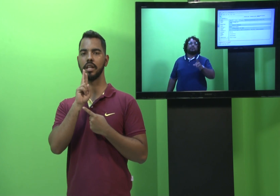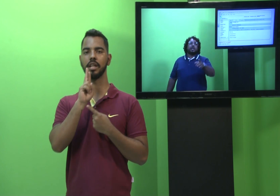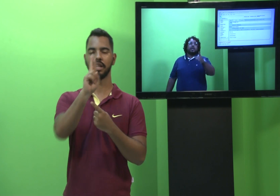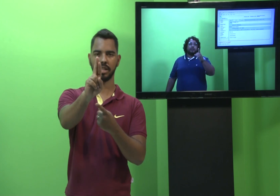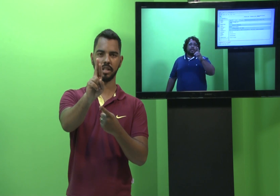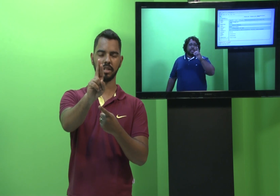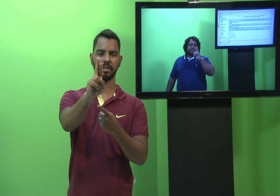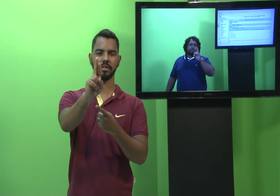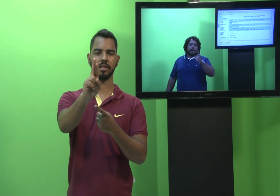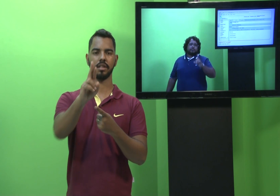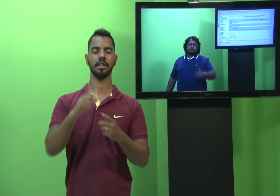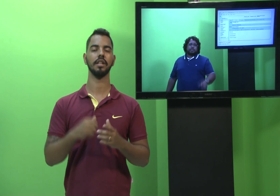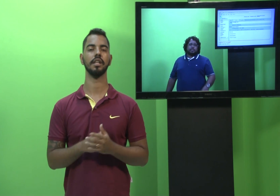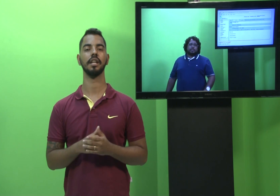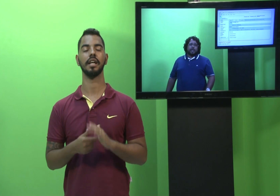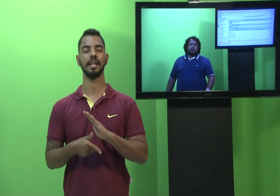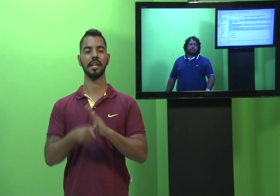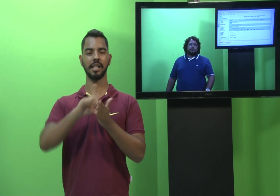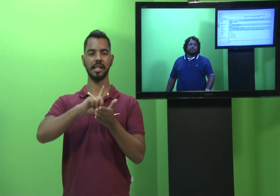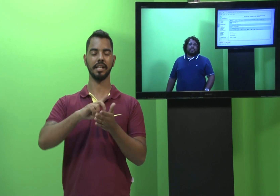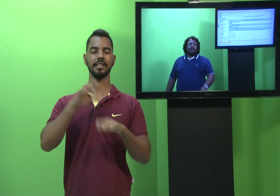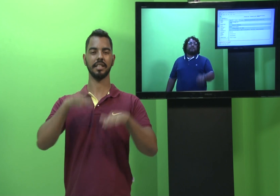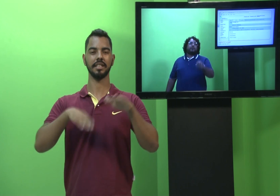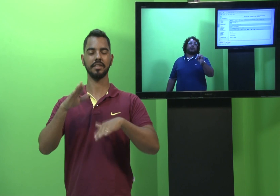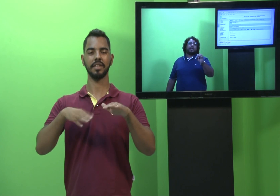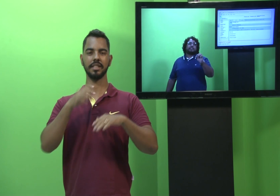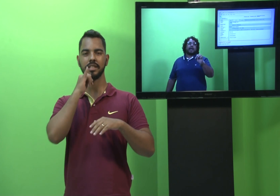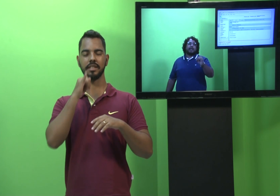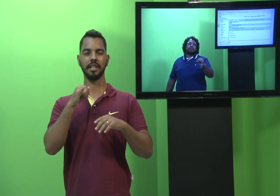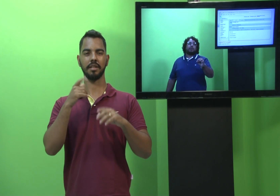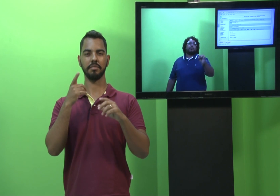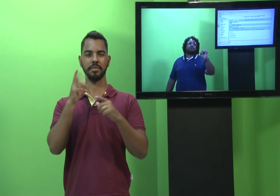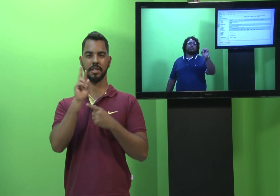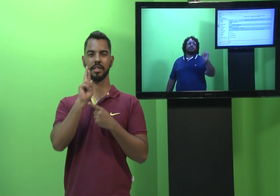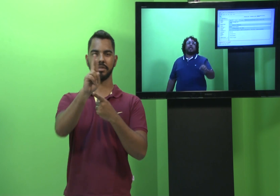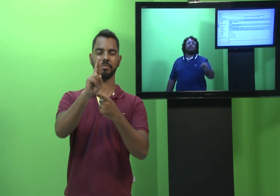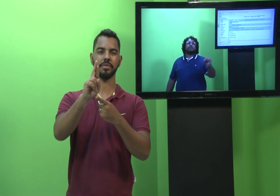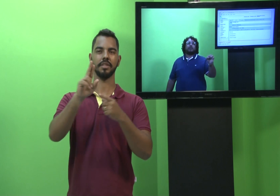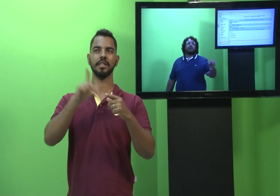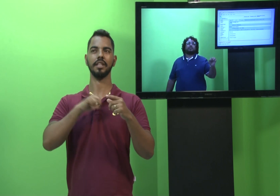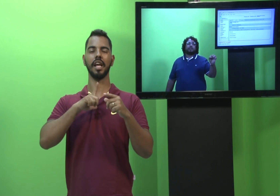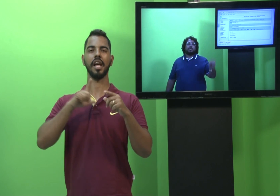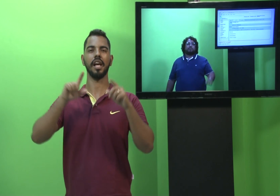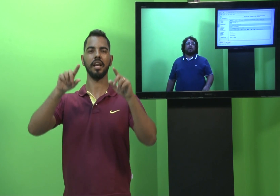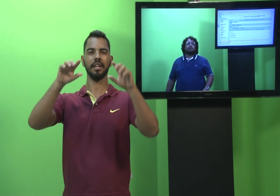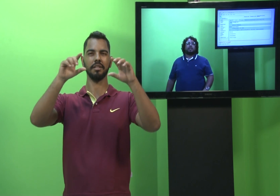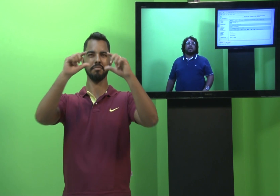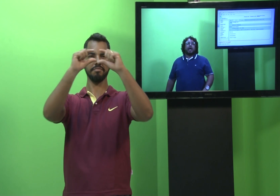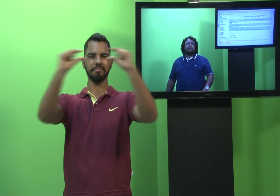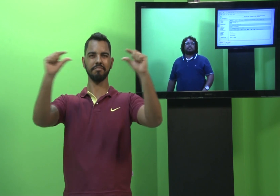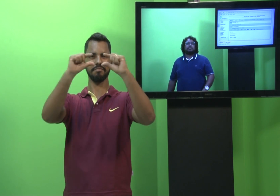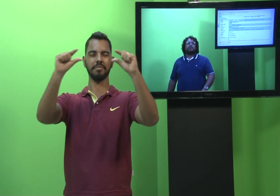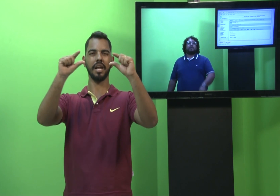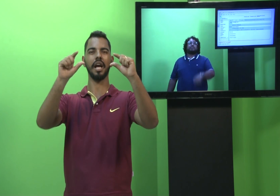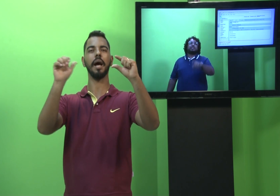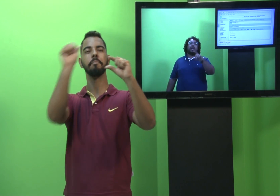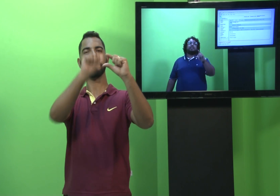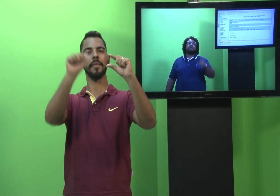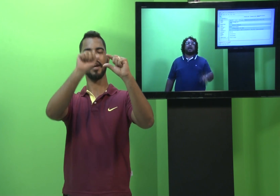cabeçalhos e espaços desnecessários. Efeito cascata: quando se tem uma sequência de resposta, a mensagem fica